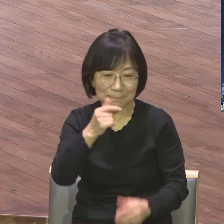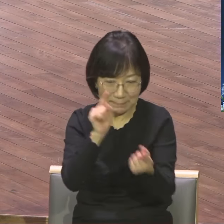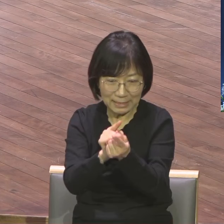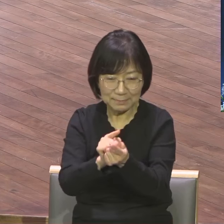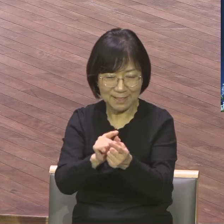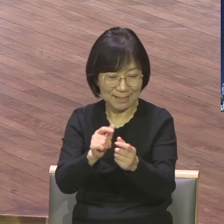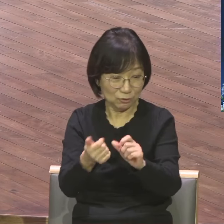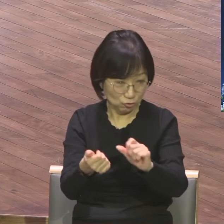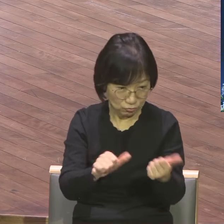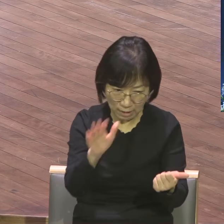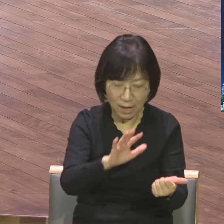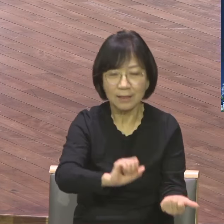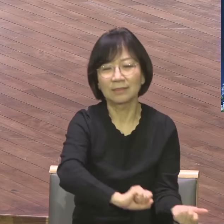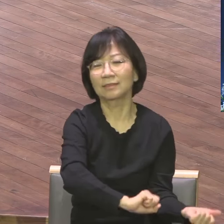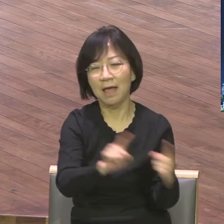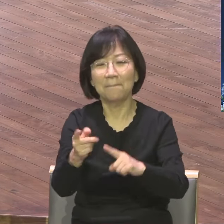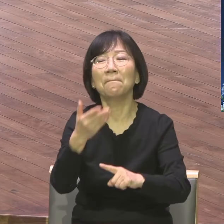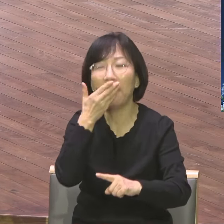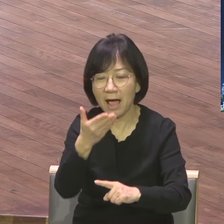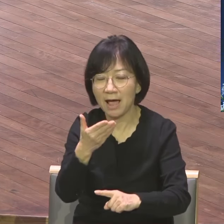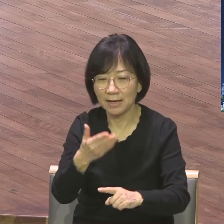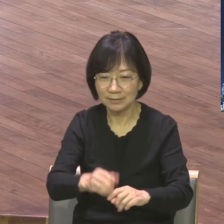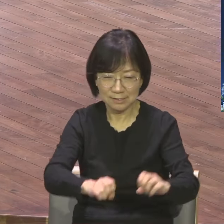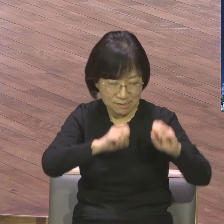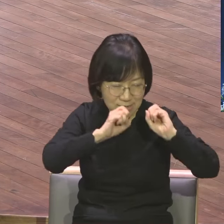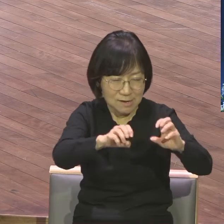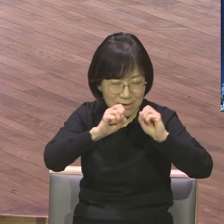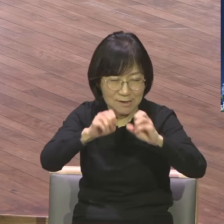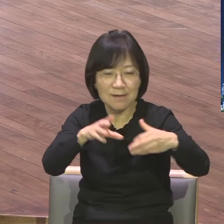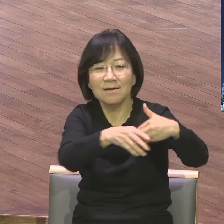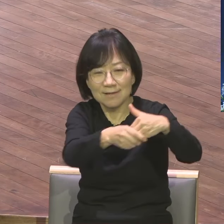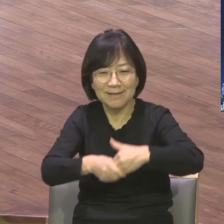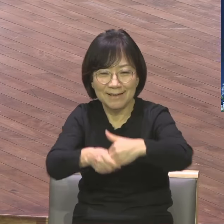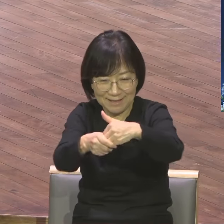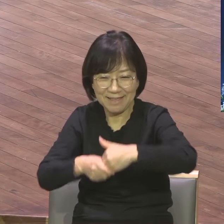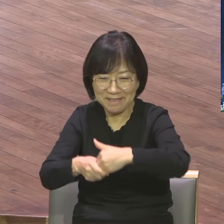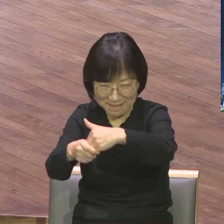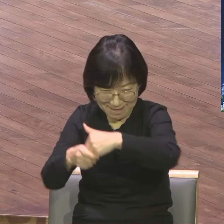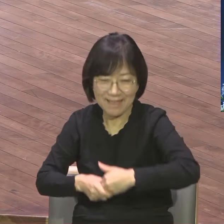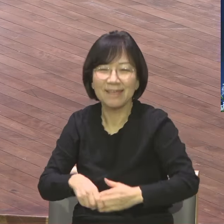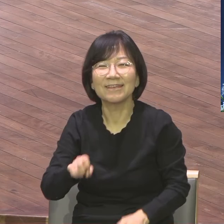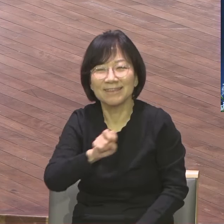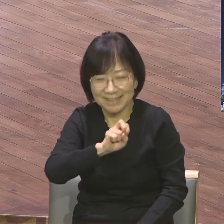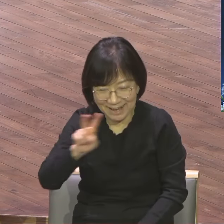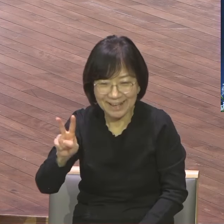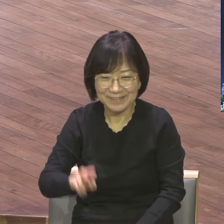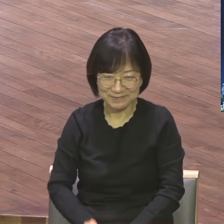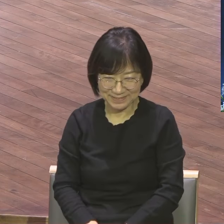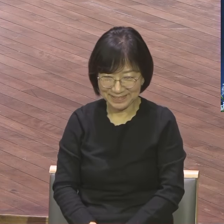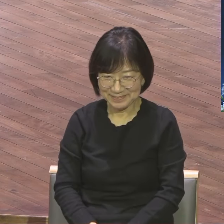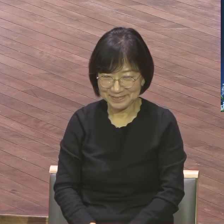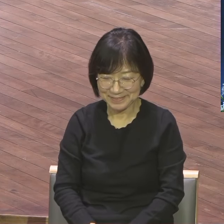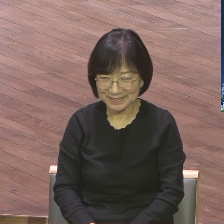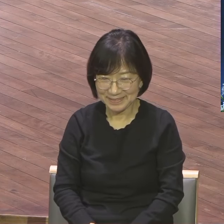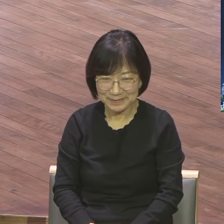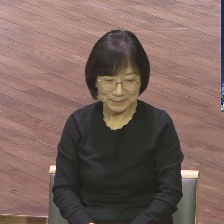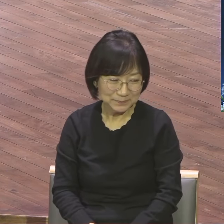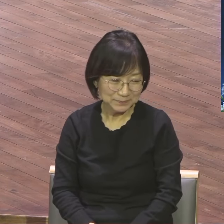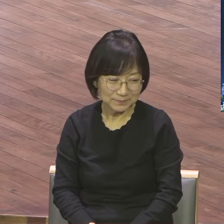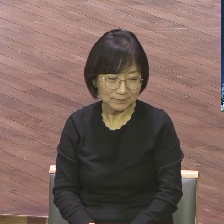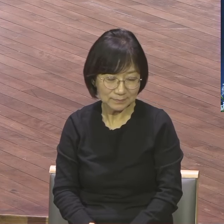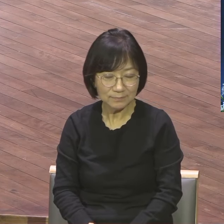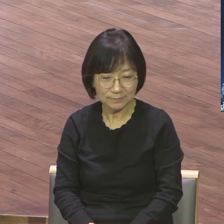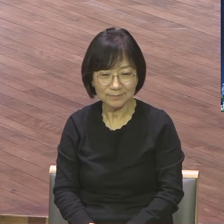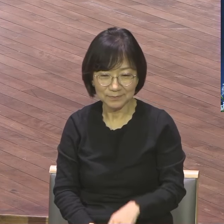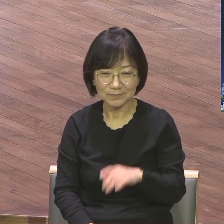것이다. 영생의 축복을 살아날 것이다. 내 역할은 뭐냐? 데려오면 된다. 이런 확신이 없습니까? 이런 확신이 있는